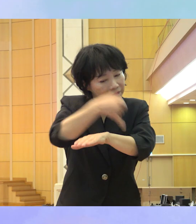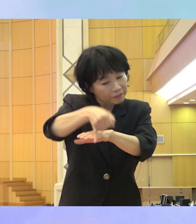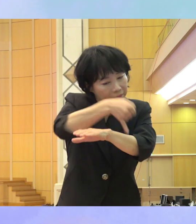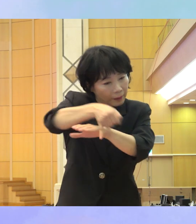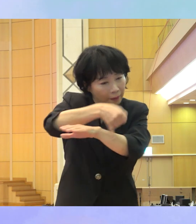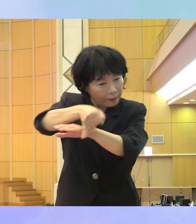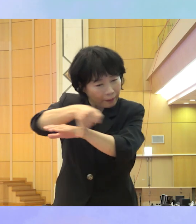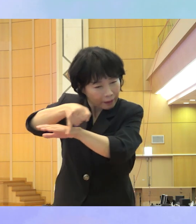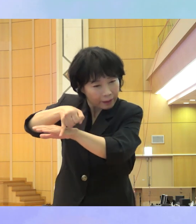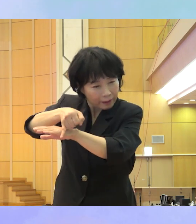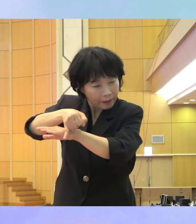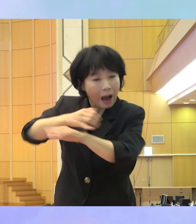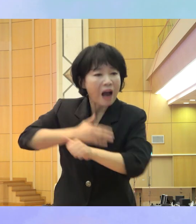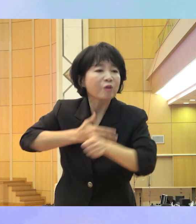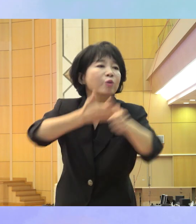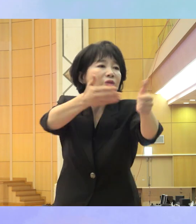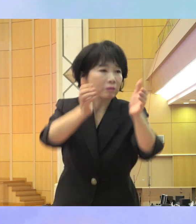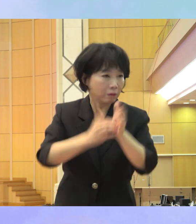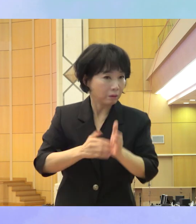방주를 짓되